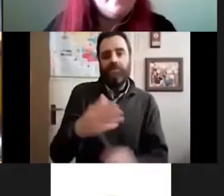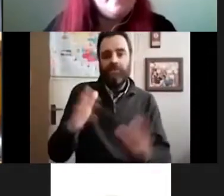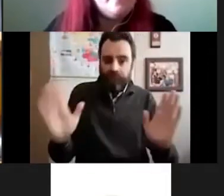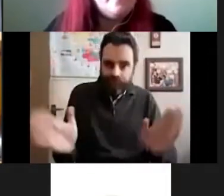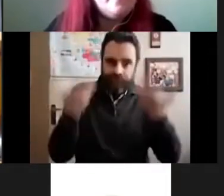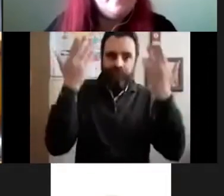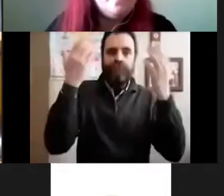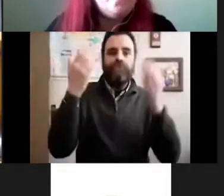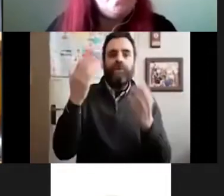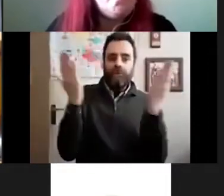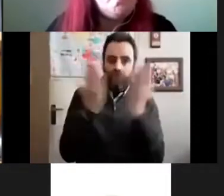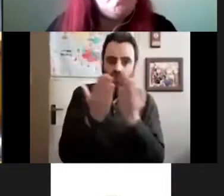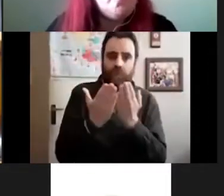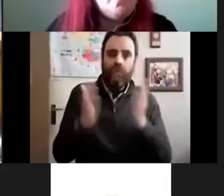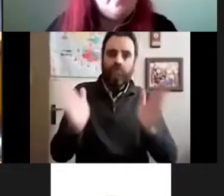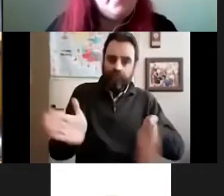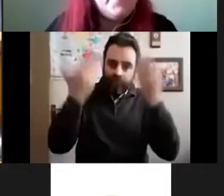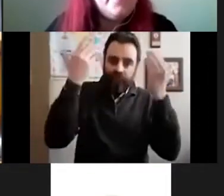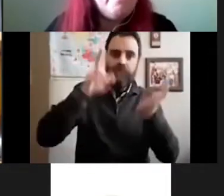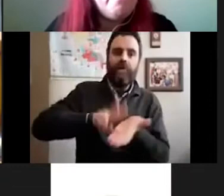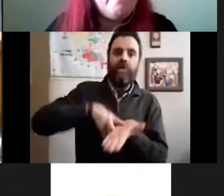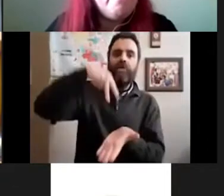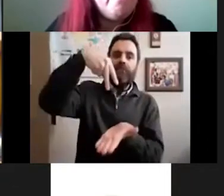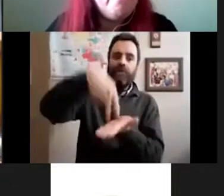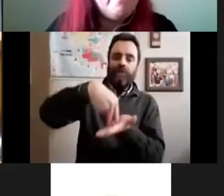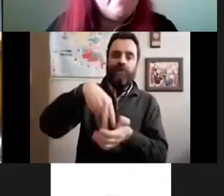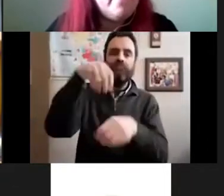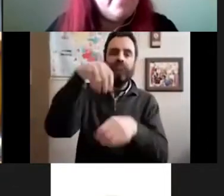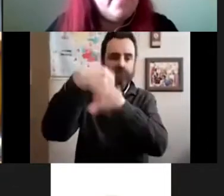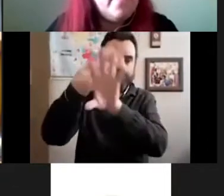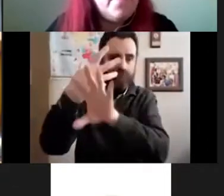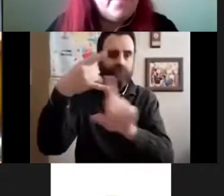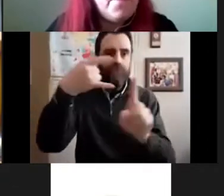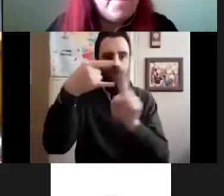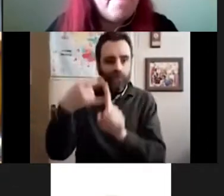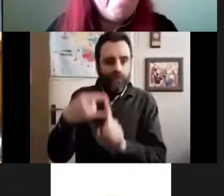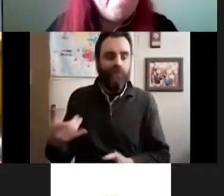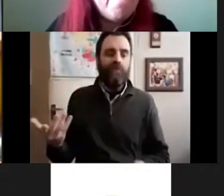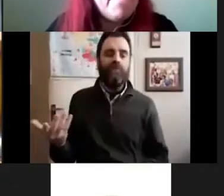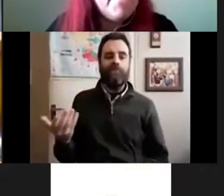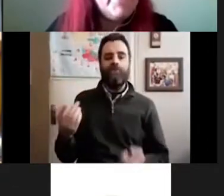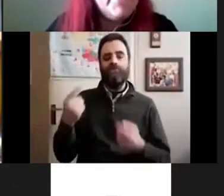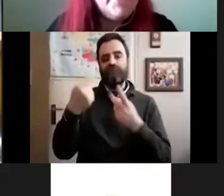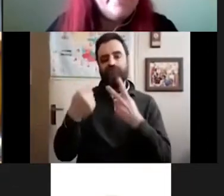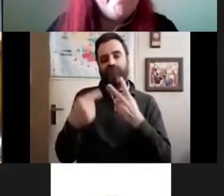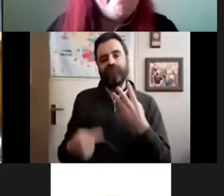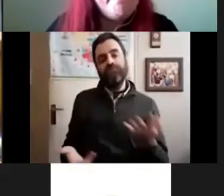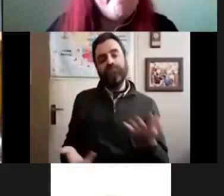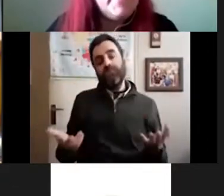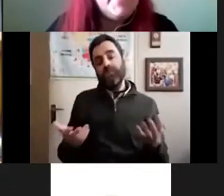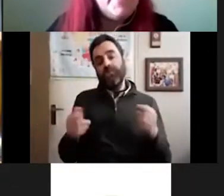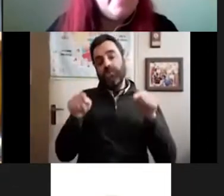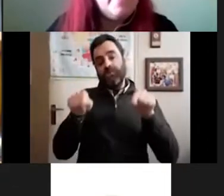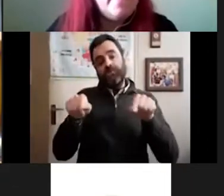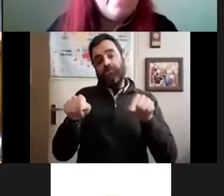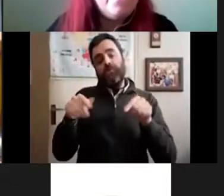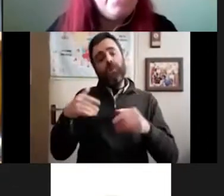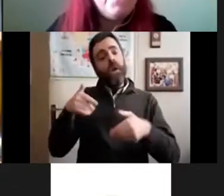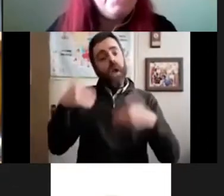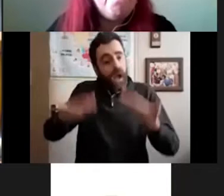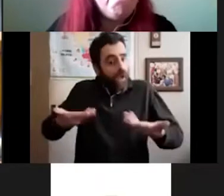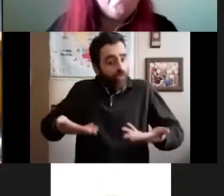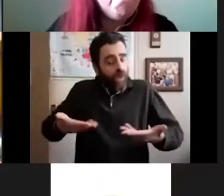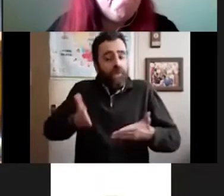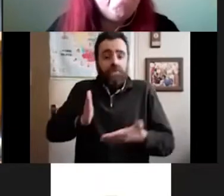ser responsables, a ordenar en el fondo que los hijos tienen que levantarse de todas formas a estudiar, tienen que ponerse de pie, tienen que conectarse al Zoom, y